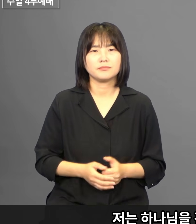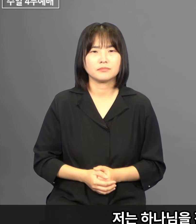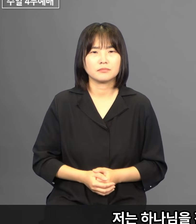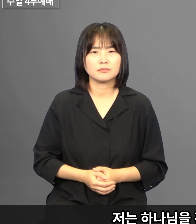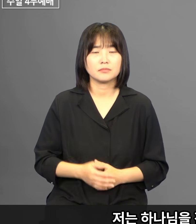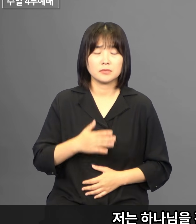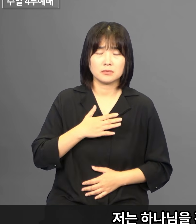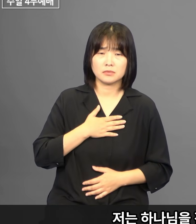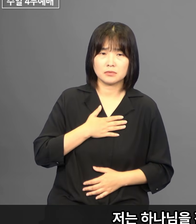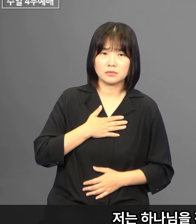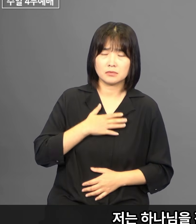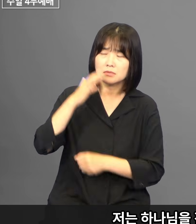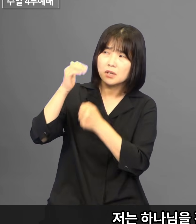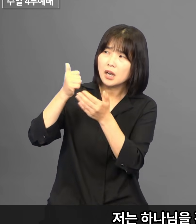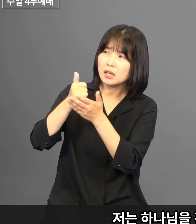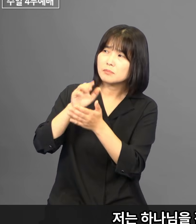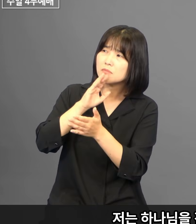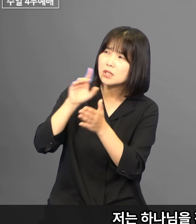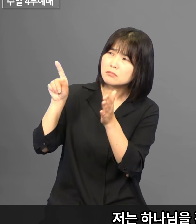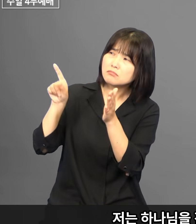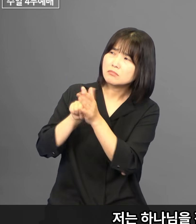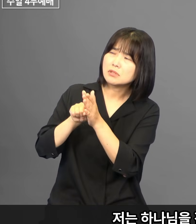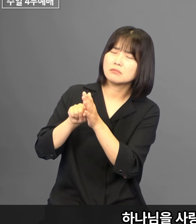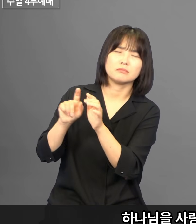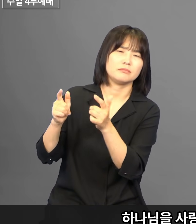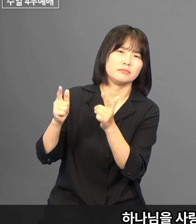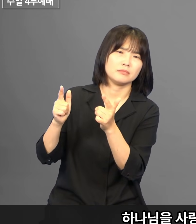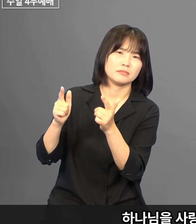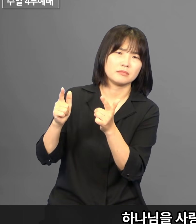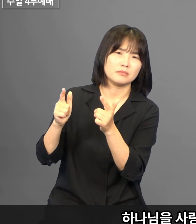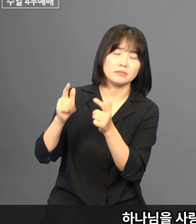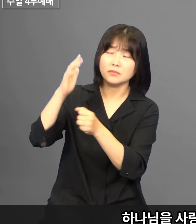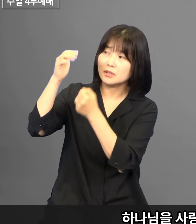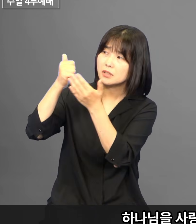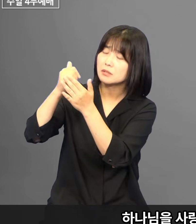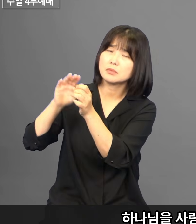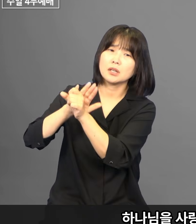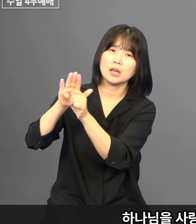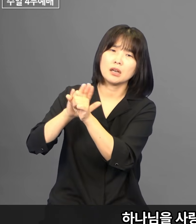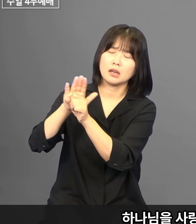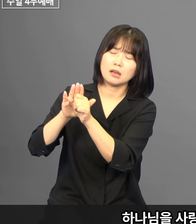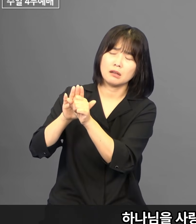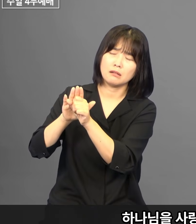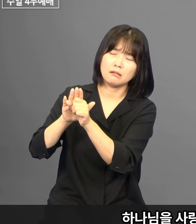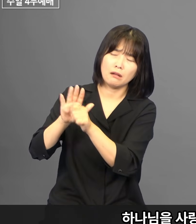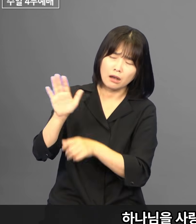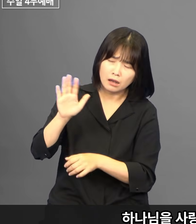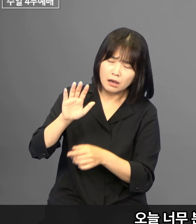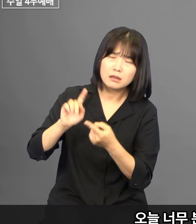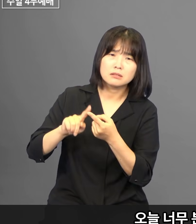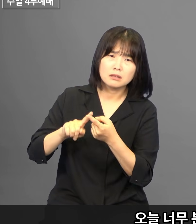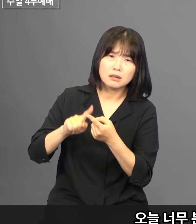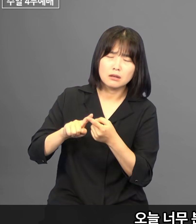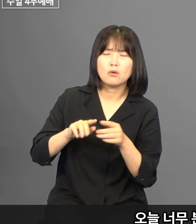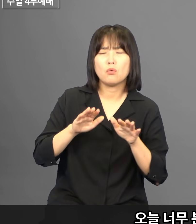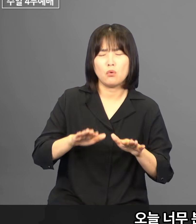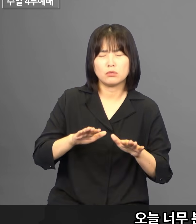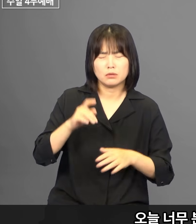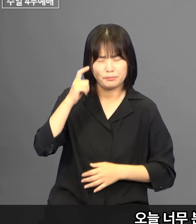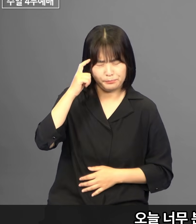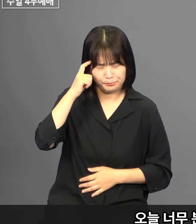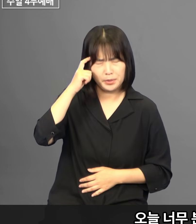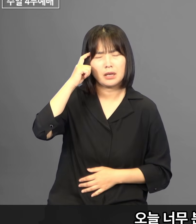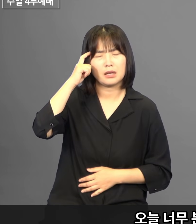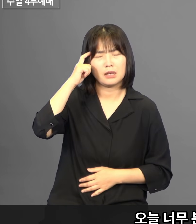저는 하나님을 진짜 믿는 사람도 아니고 하나님을 사랑하지도 않는다는 것을 오늘 너무